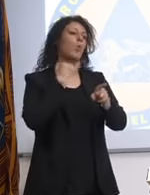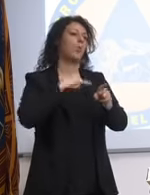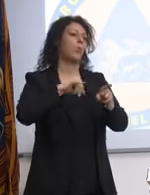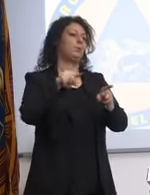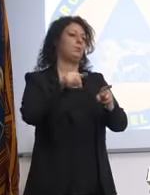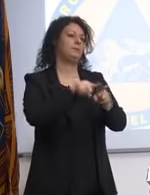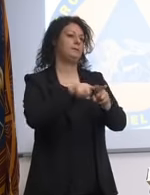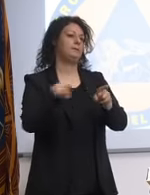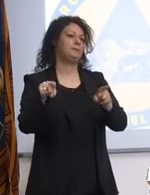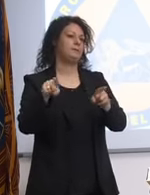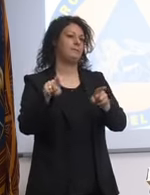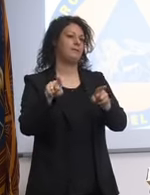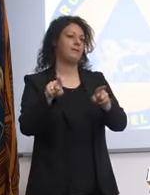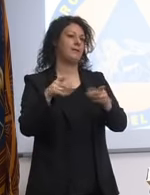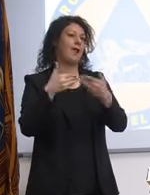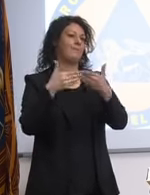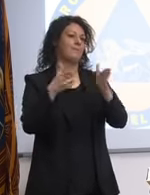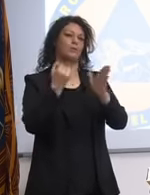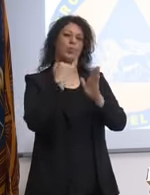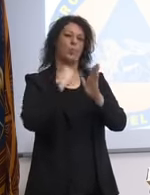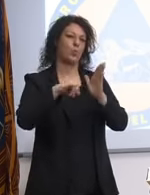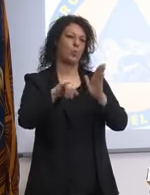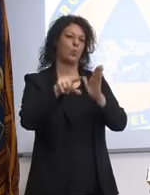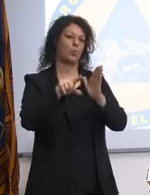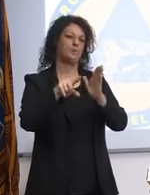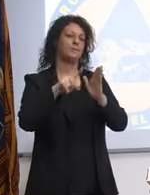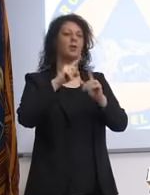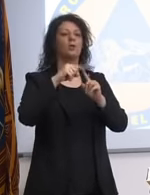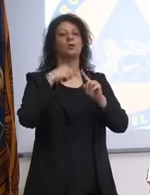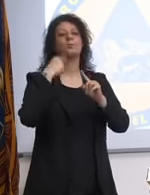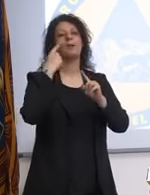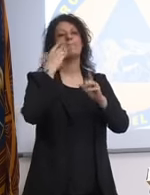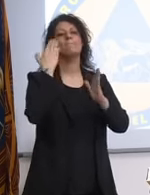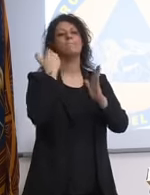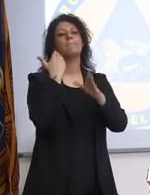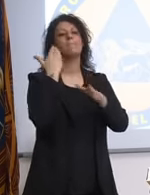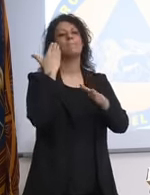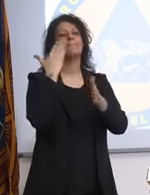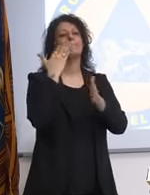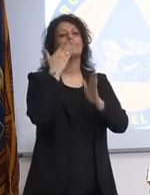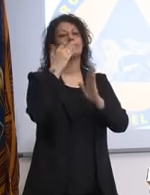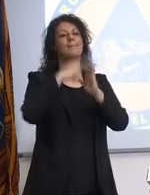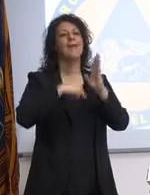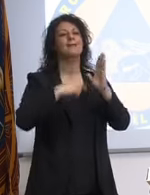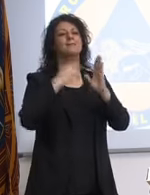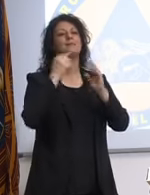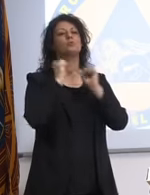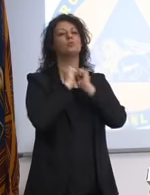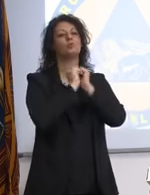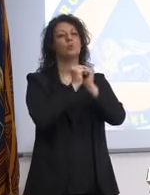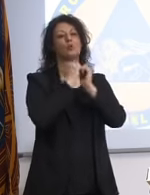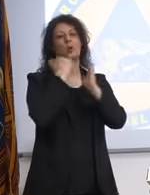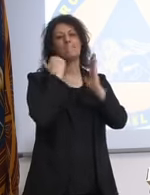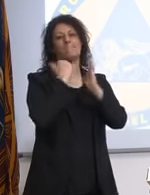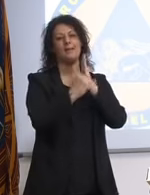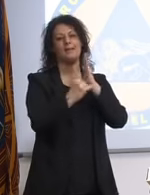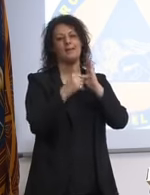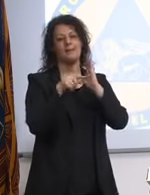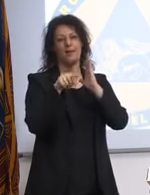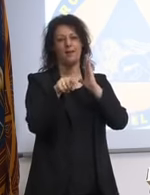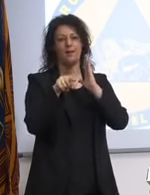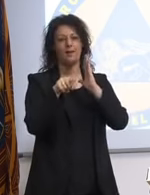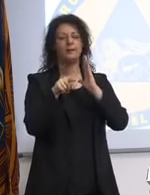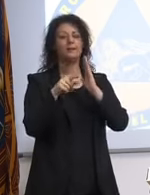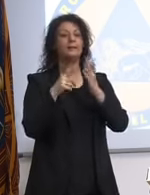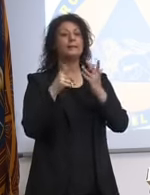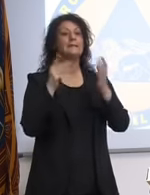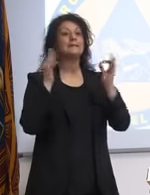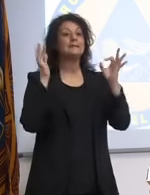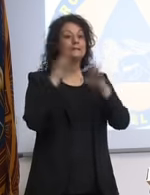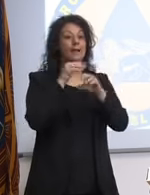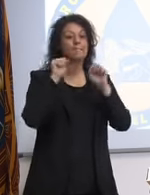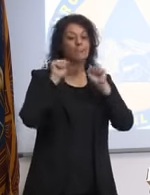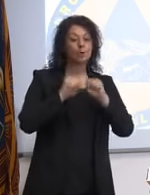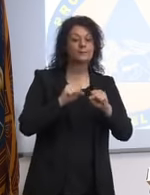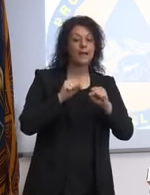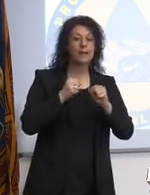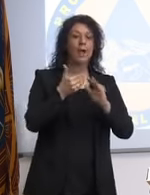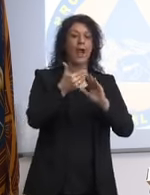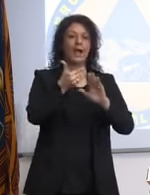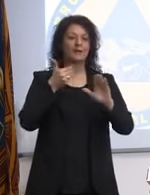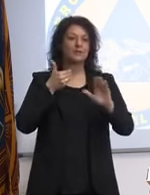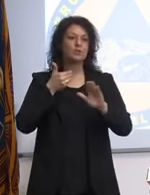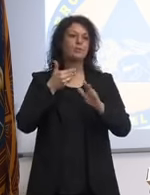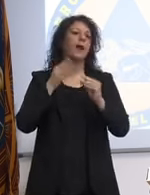da aprirsi la volta di metà giugno, però tutto quello che si può anticipare si anticipa in ragione dei dati che avremo dal punto di vista